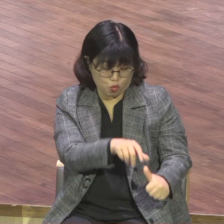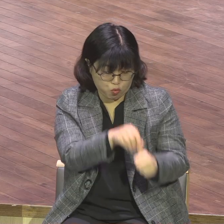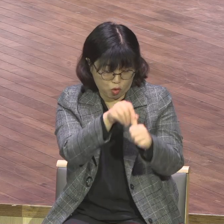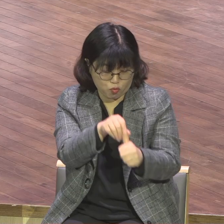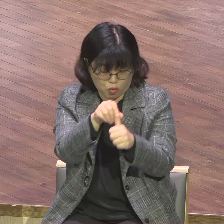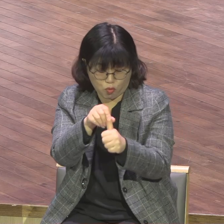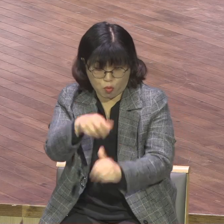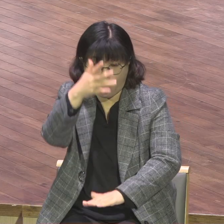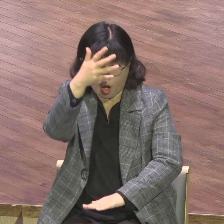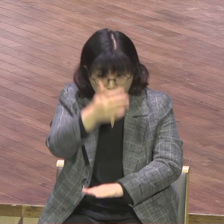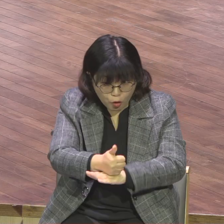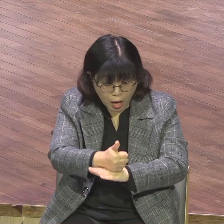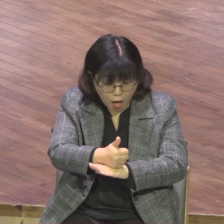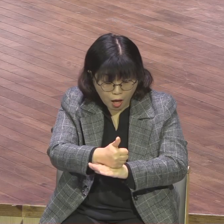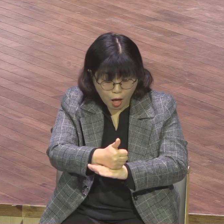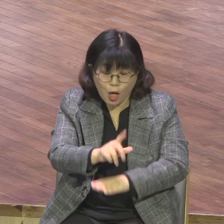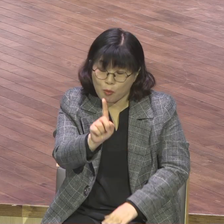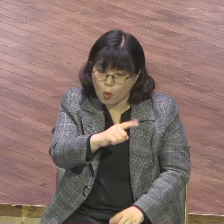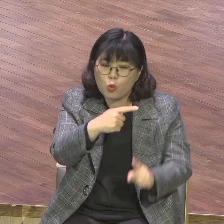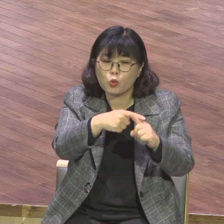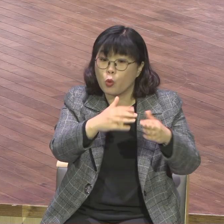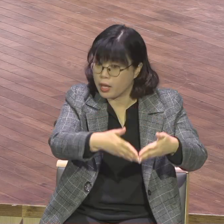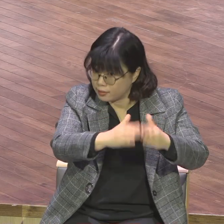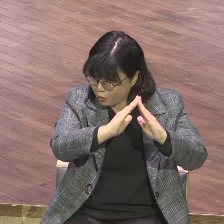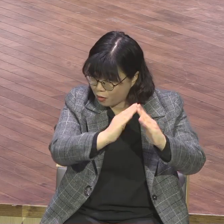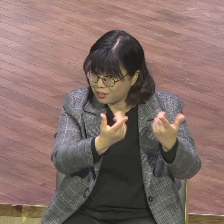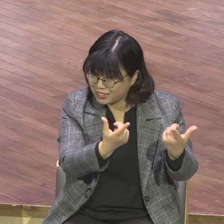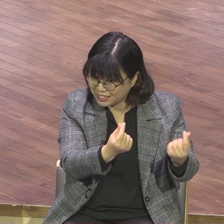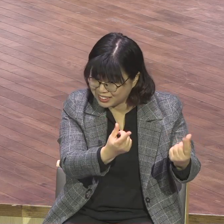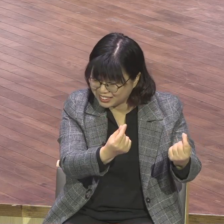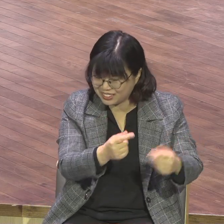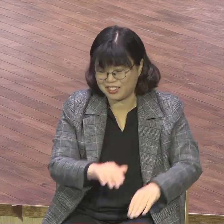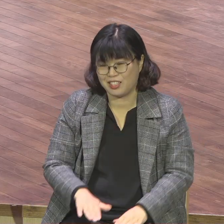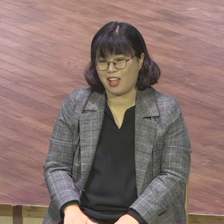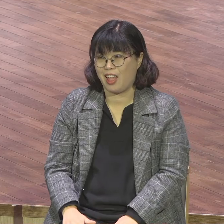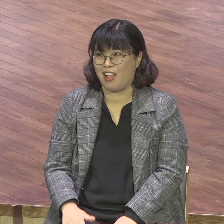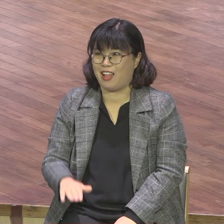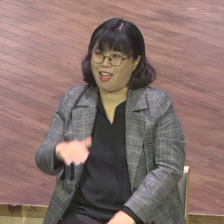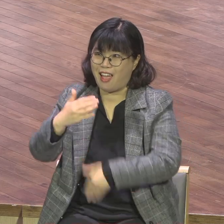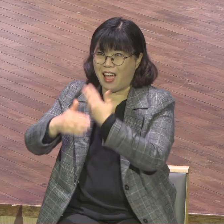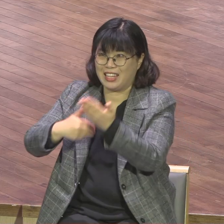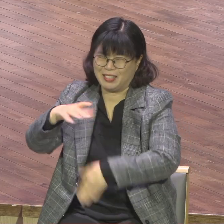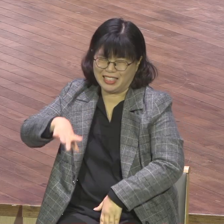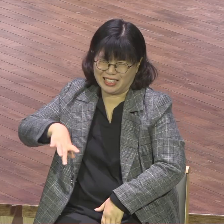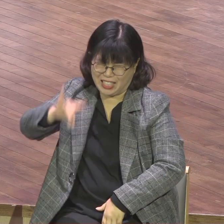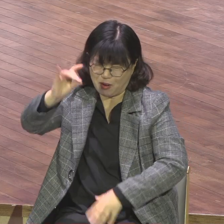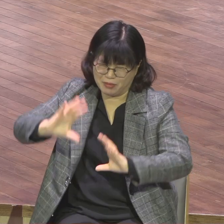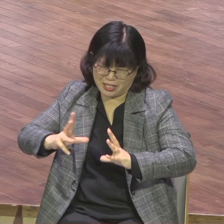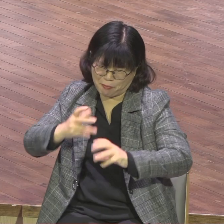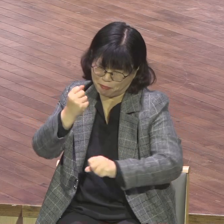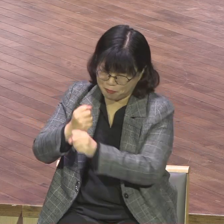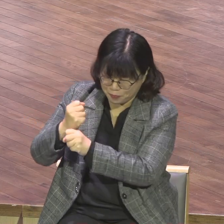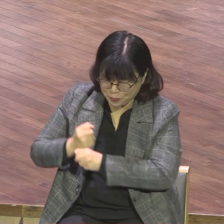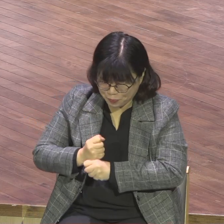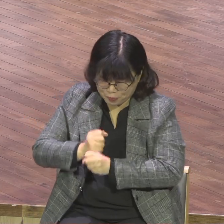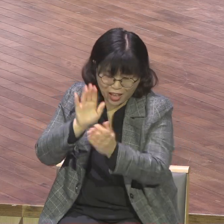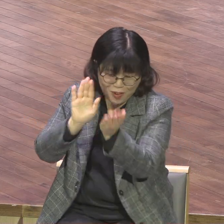뭐냐? 가정 탄생이에요. 하나님의 창조의 중에서 최고 가정 탄생. 사도